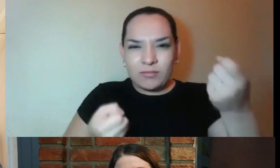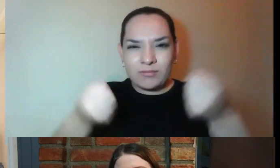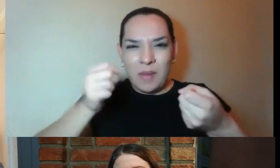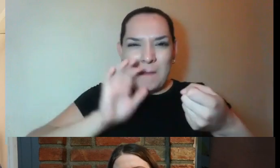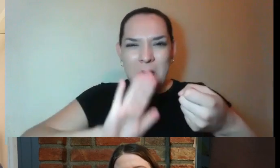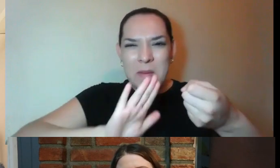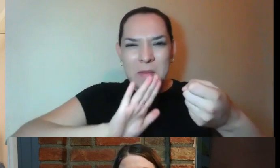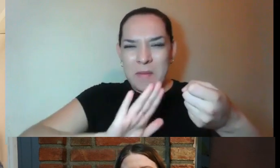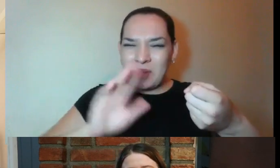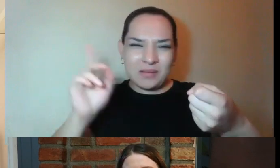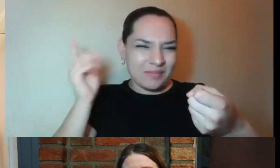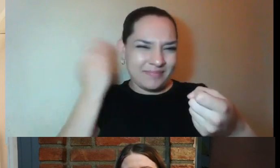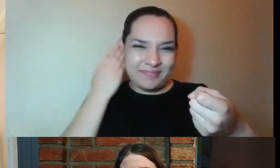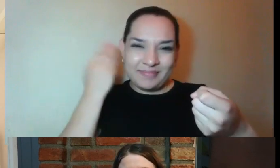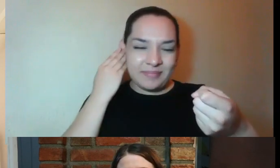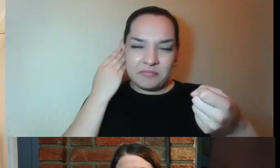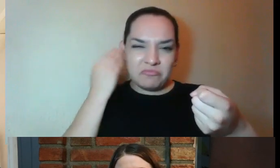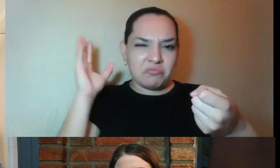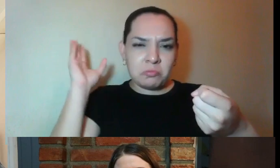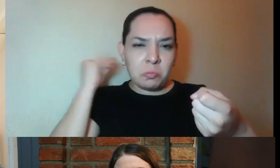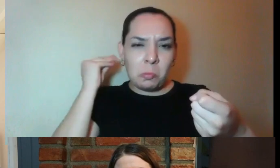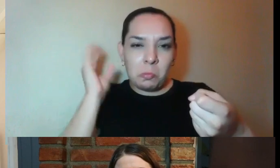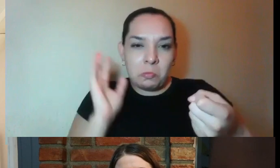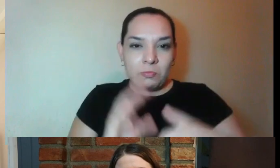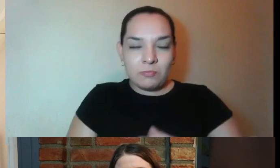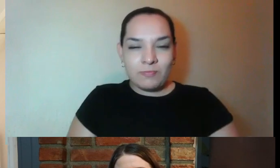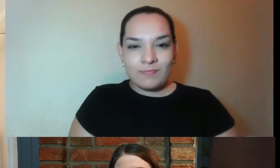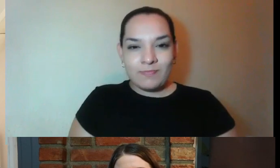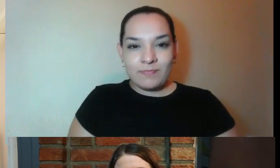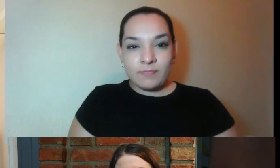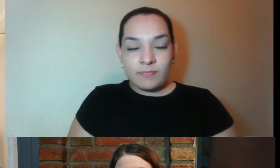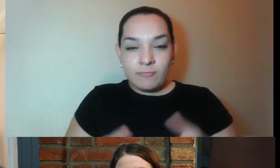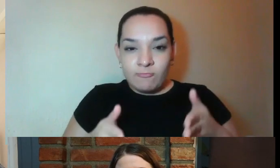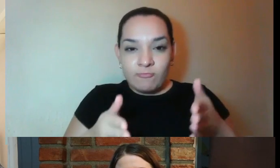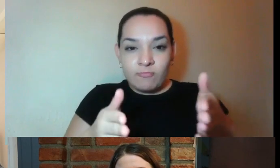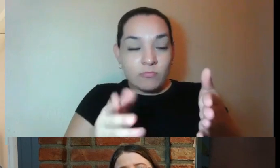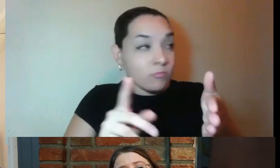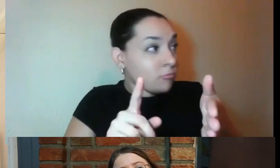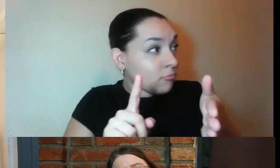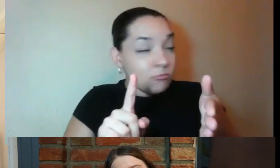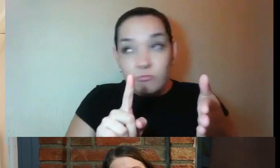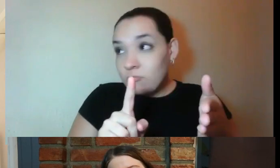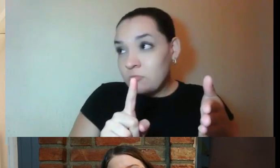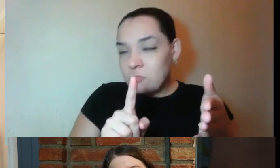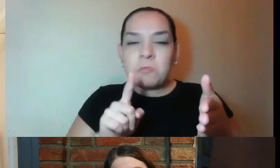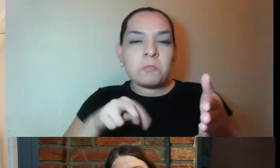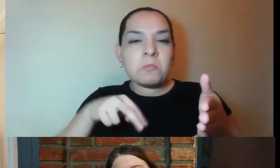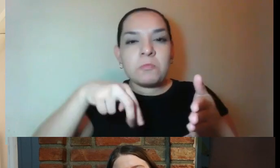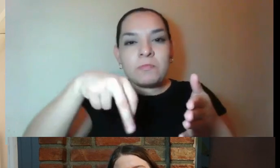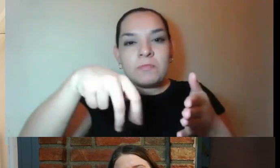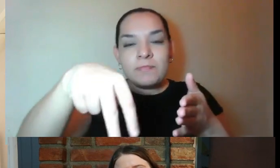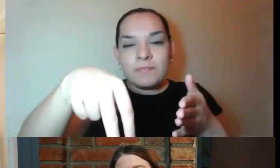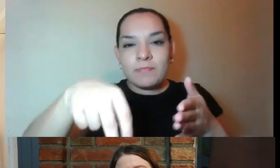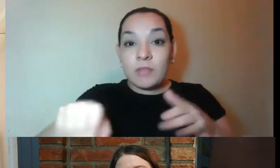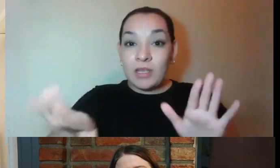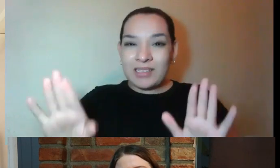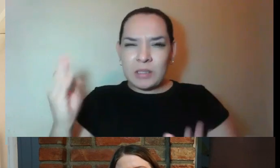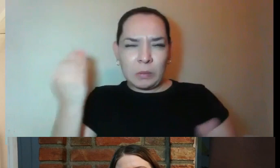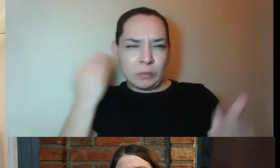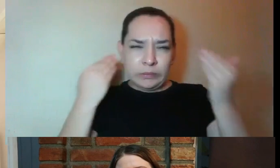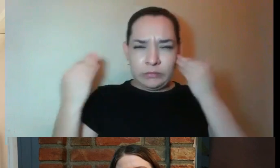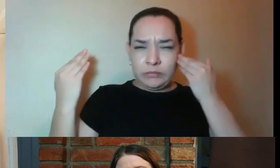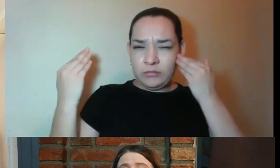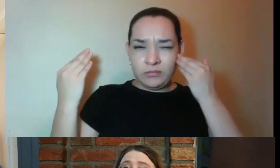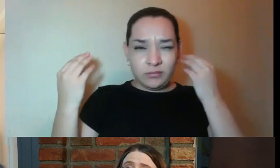los ruidos de los autos, de las bocinas. Presto atención para cruzar y cuando hay